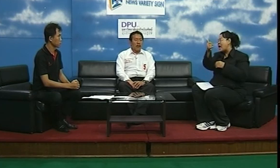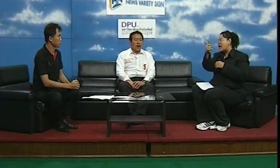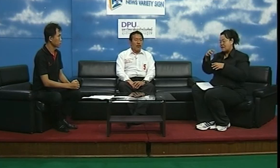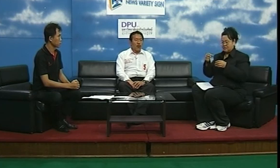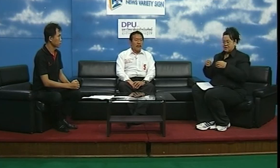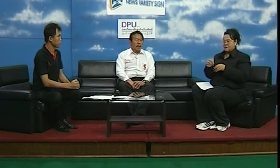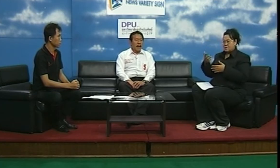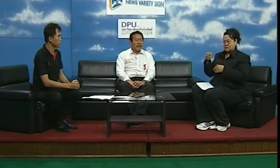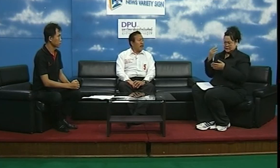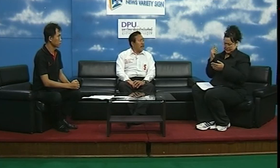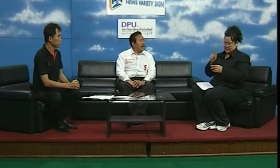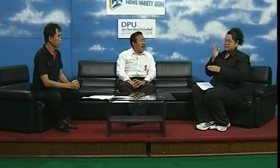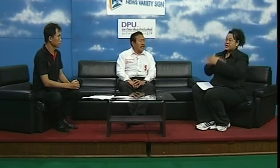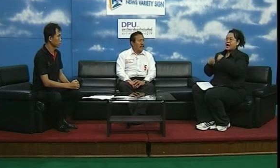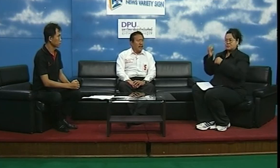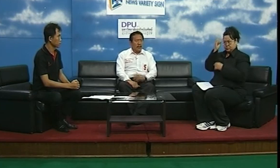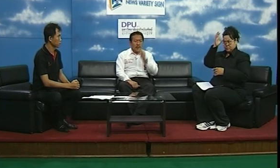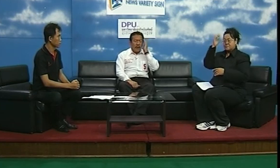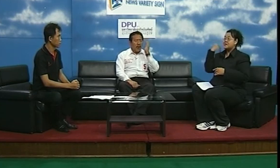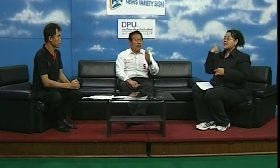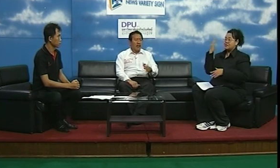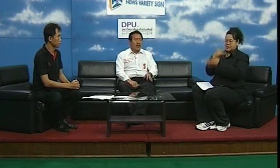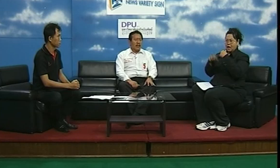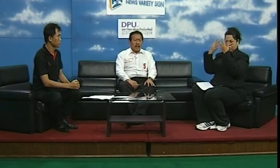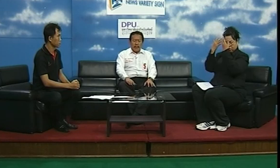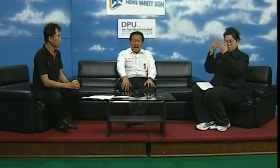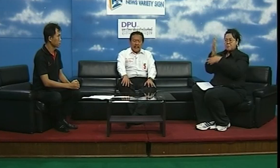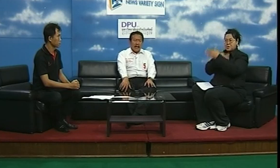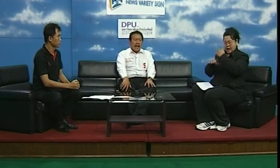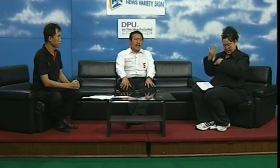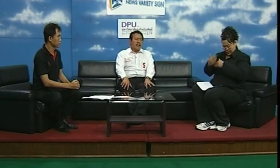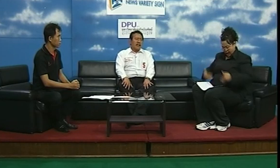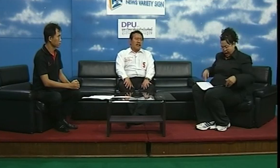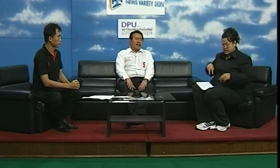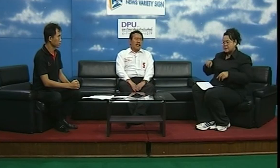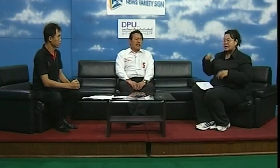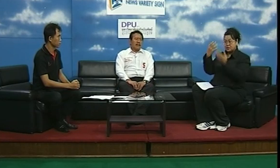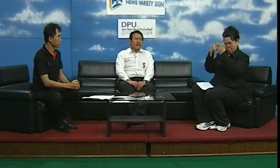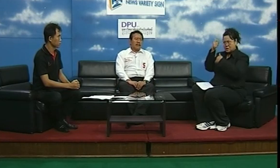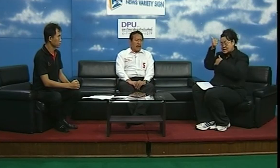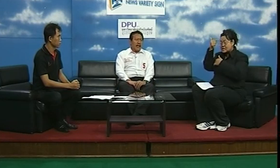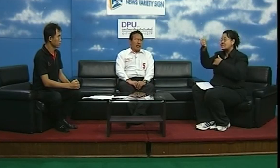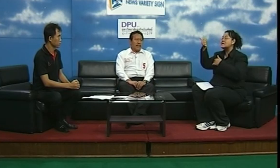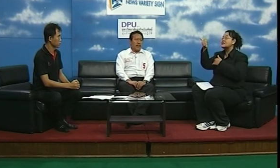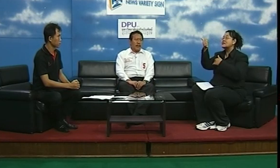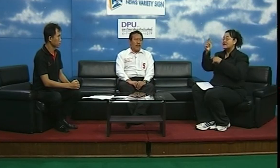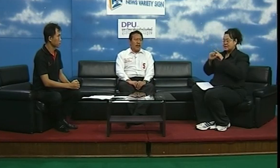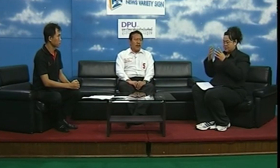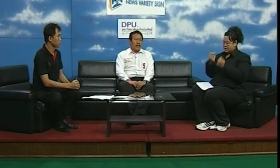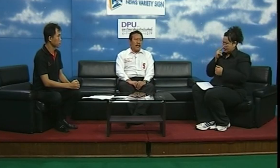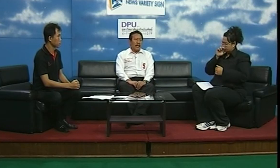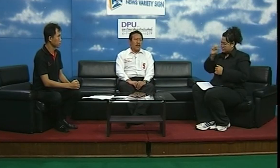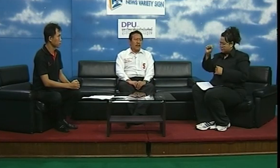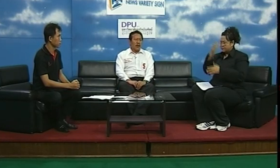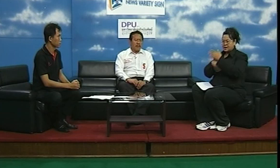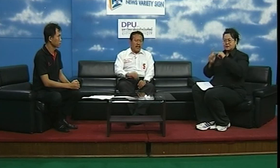ความรความสามารถเขาไมไดพิการสมอง แตเขาพิการที่ขานั่ตรงนี้ครัทผมเหนวาคน